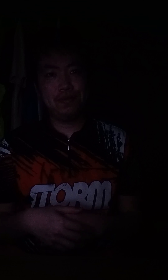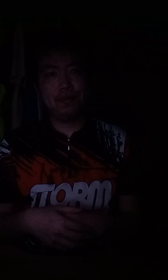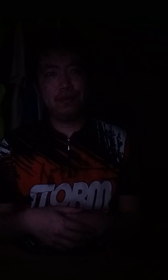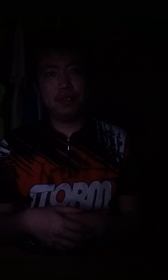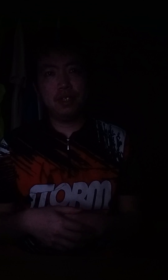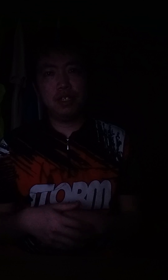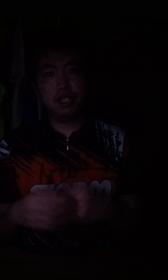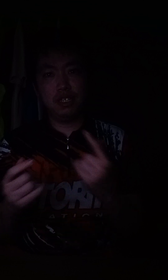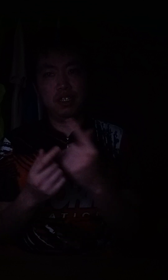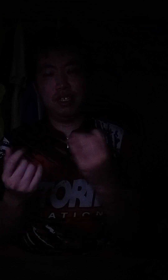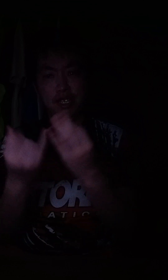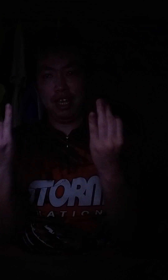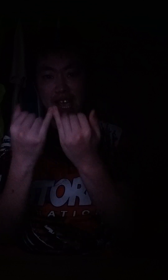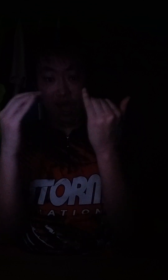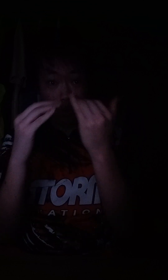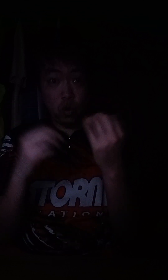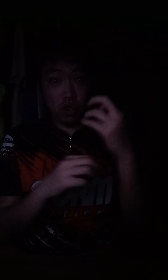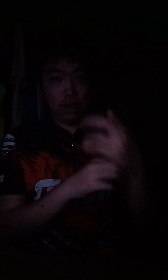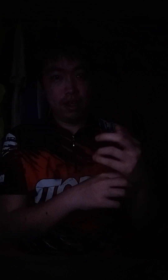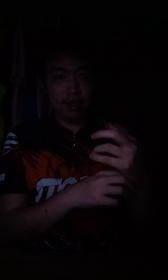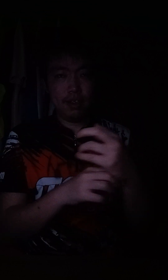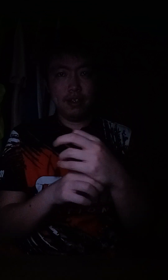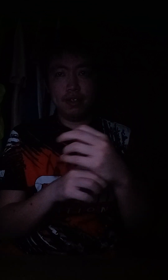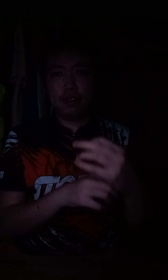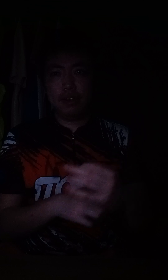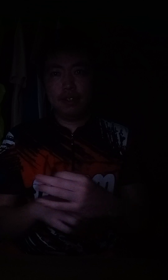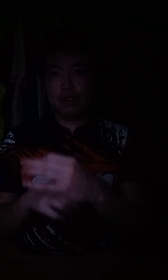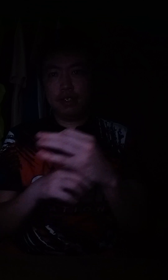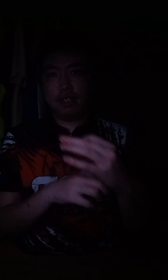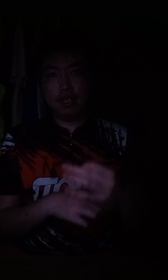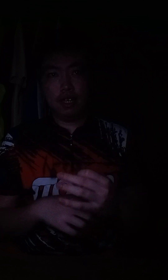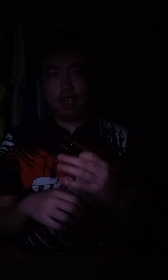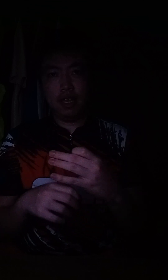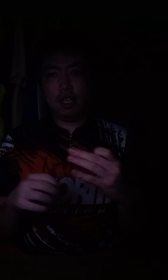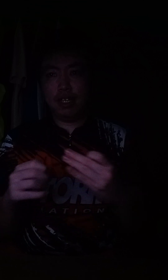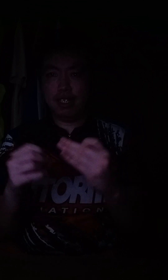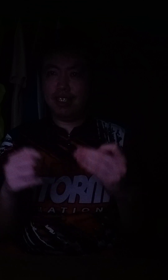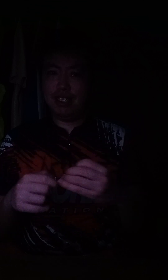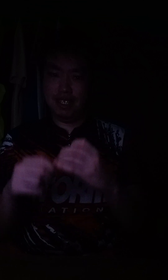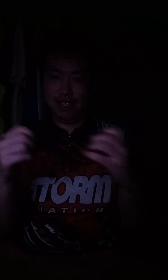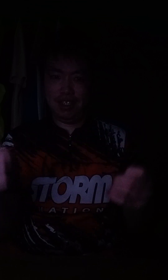그래도 현안의 가족들은 그때마다 서로가 있기에 잘 이겨낼 수 있을 겁니다.